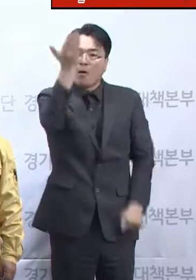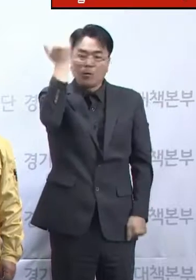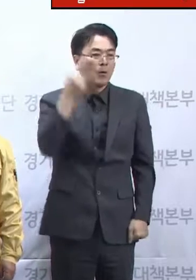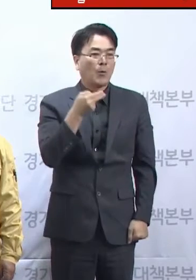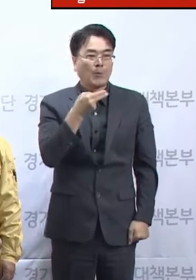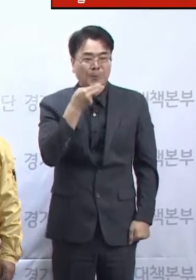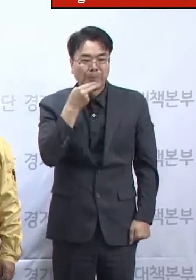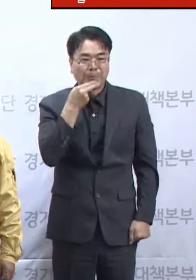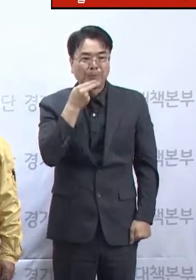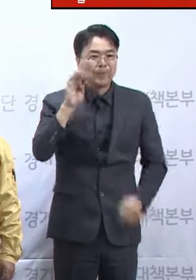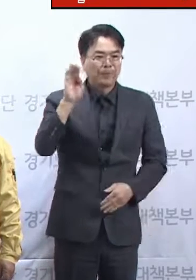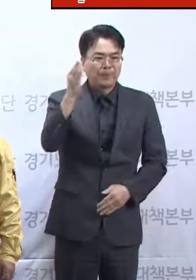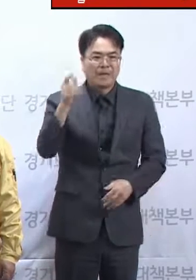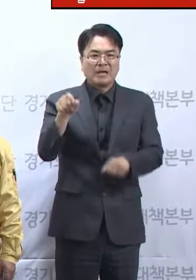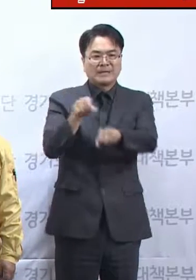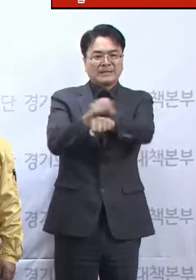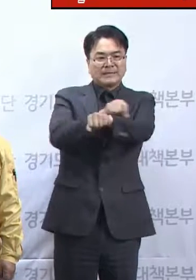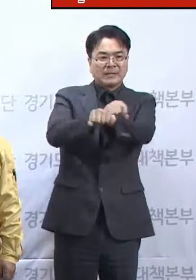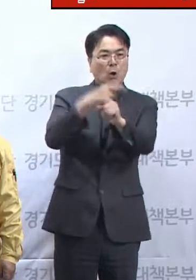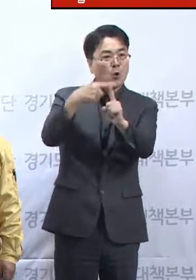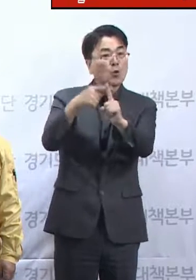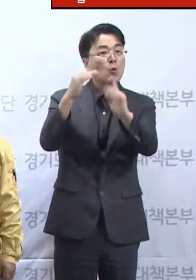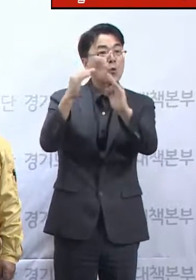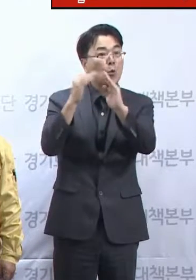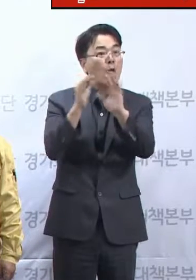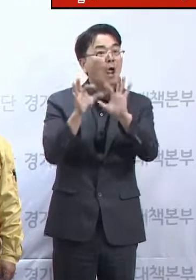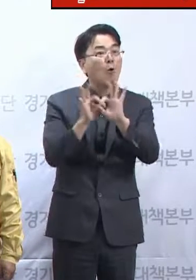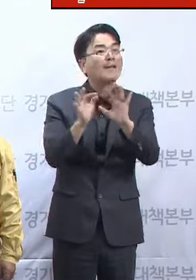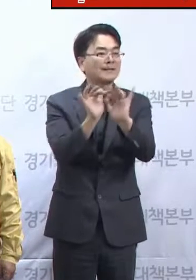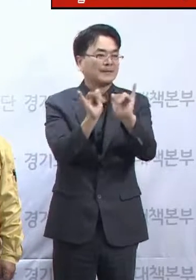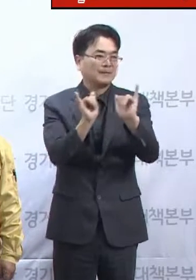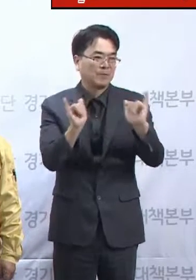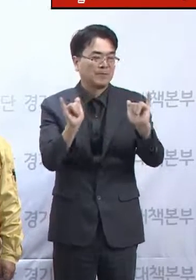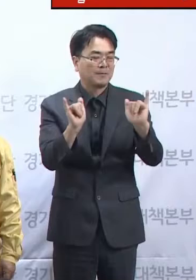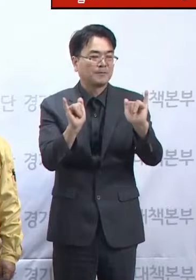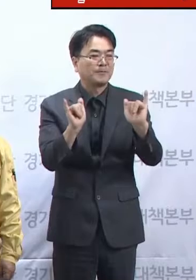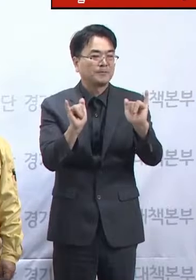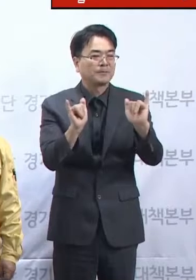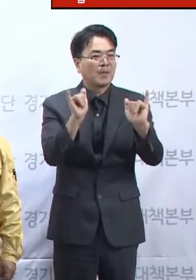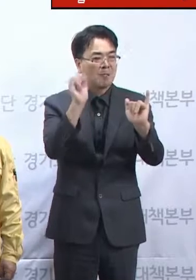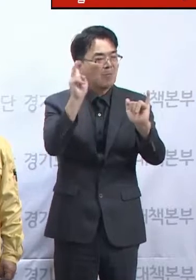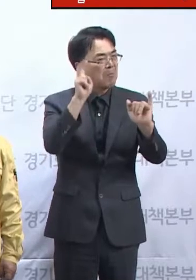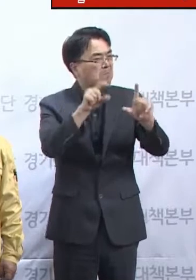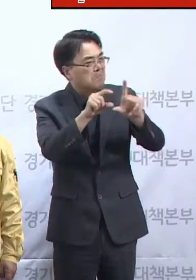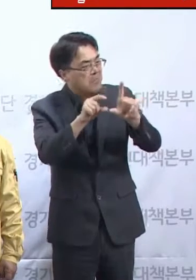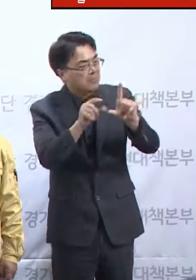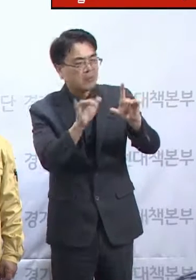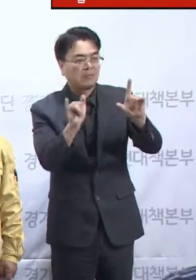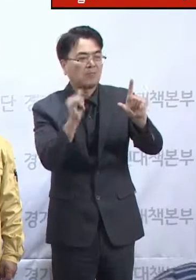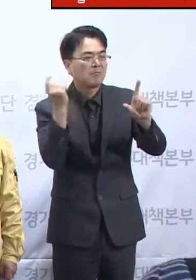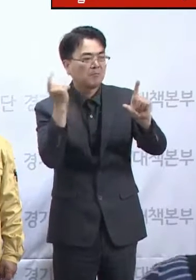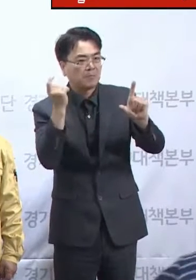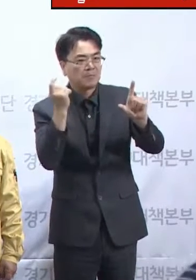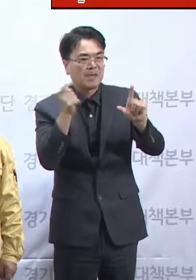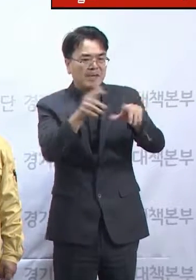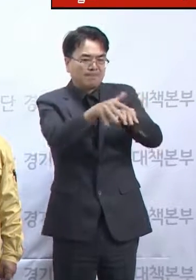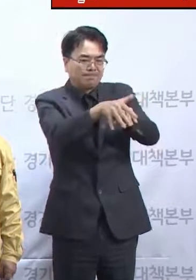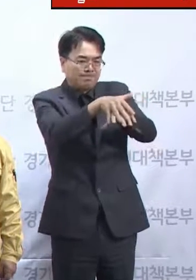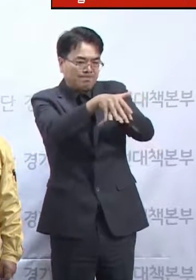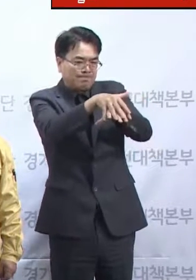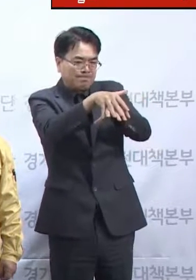사안인데 최근에 특정 교회 관련자들이 뭐 일부 얘기에 의하면 뭐 조직적으로